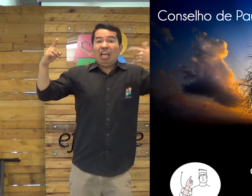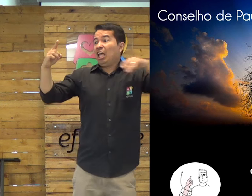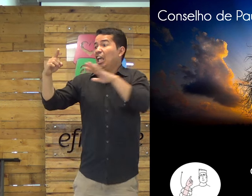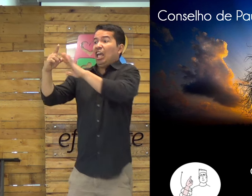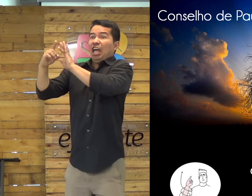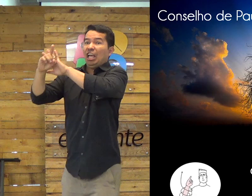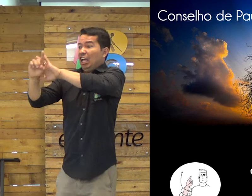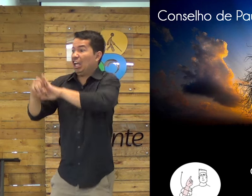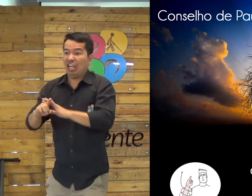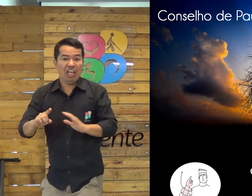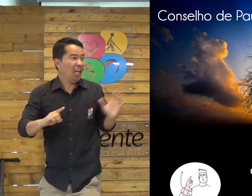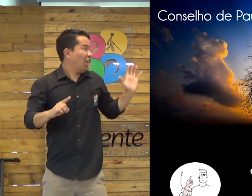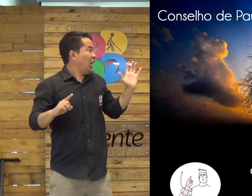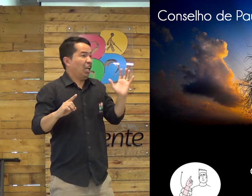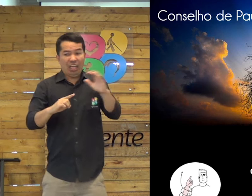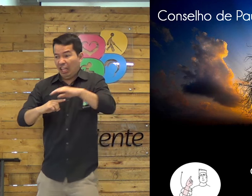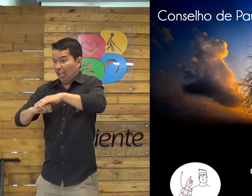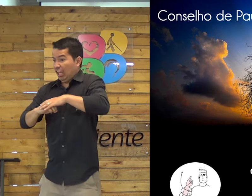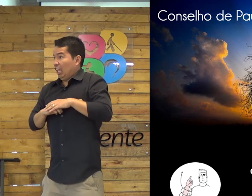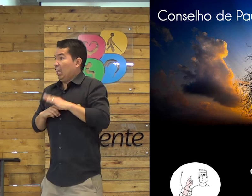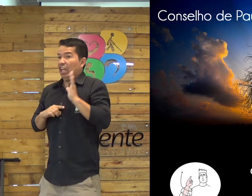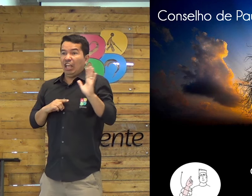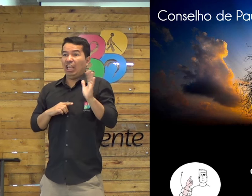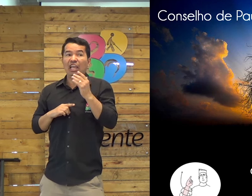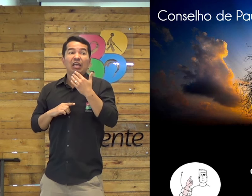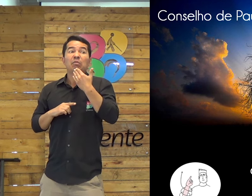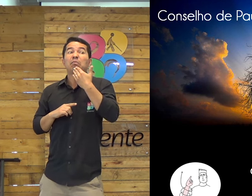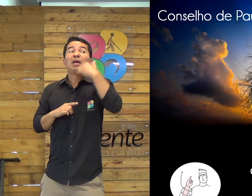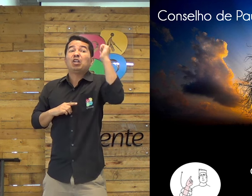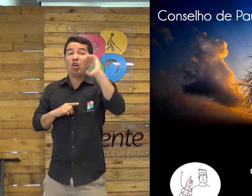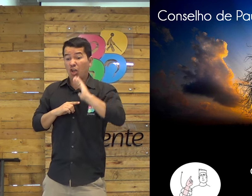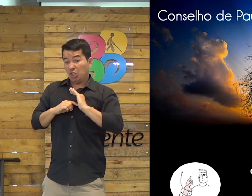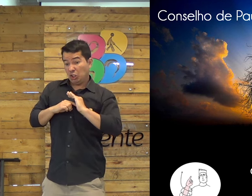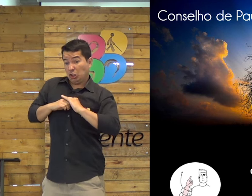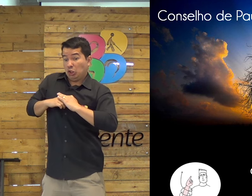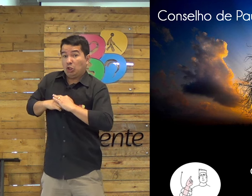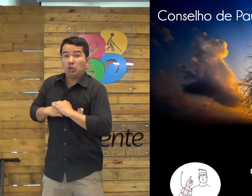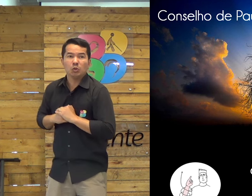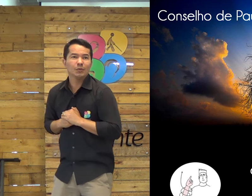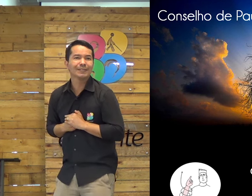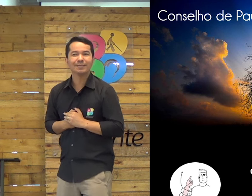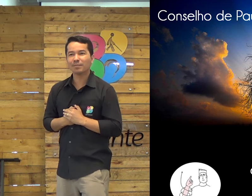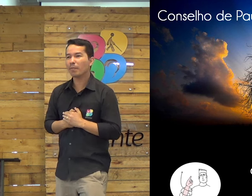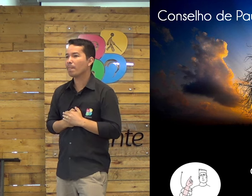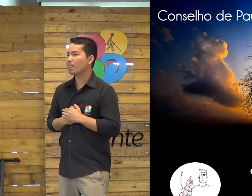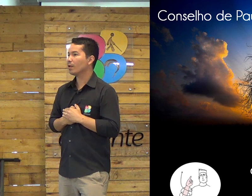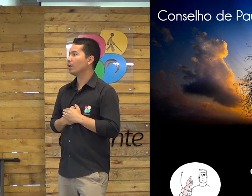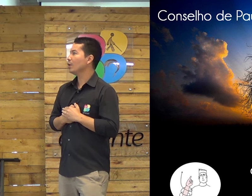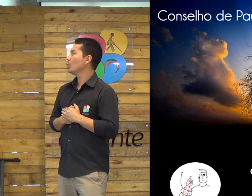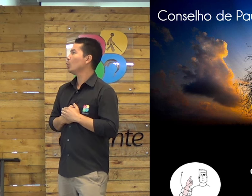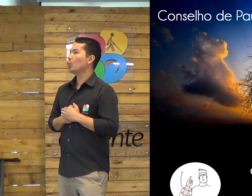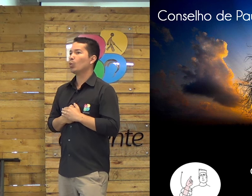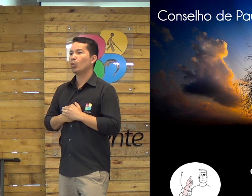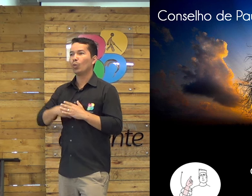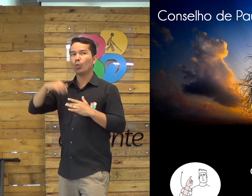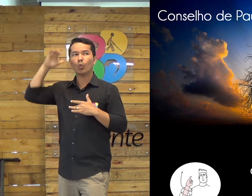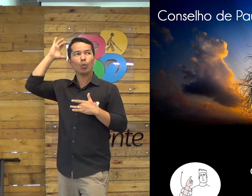Ai, eu não sei, meu Deus me capacitou, mas o que eu faço agora? Não, é melhor ninguém saber. É melhor ninguém saber que você faz